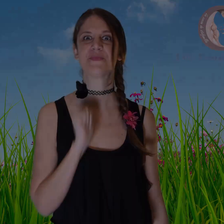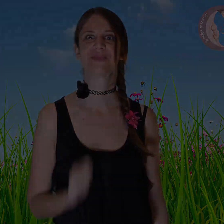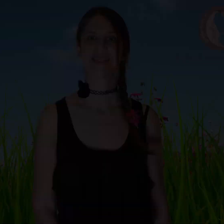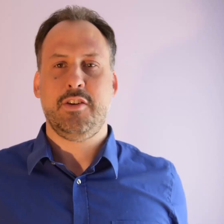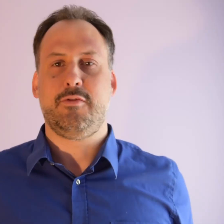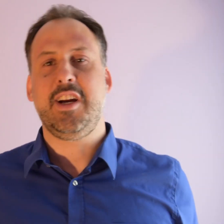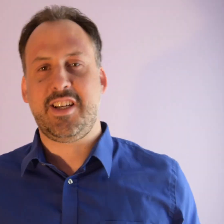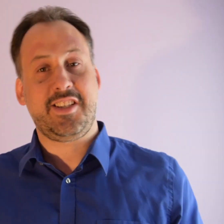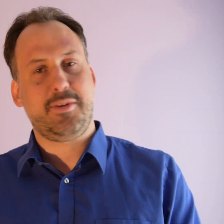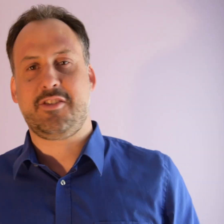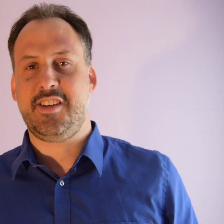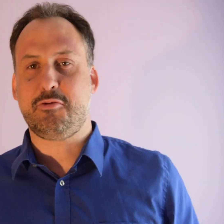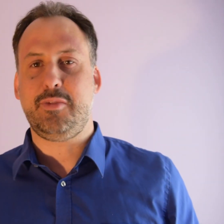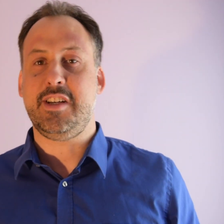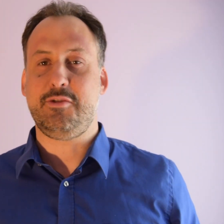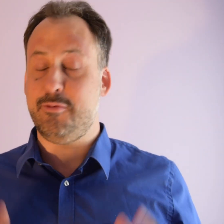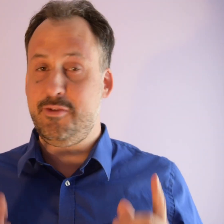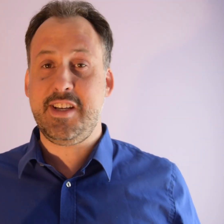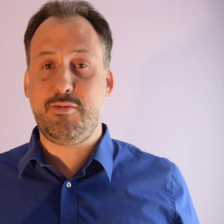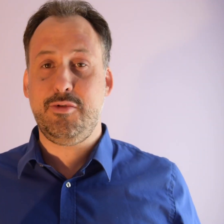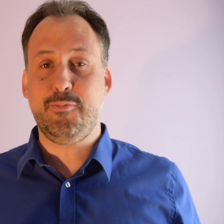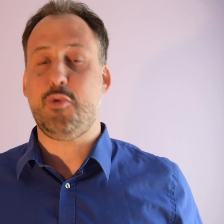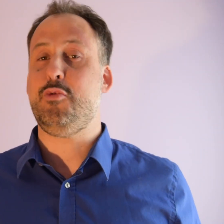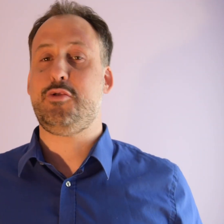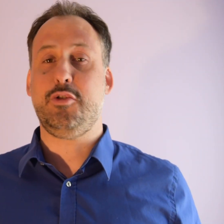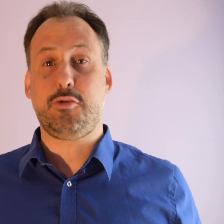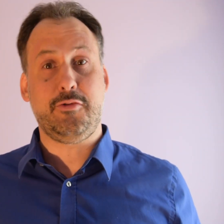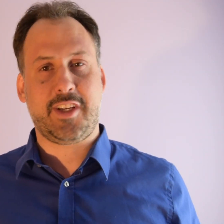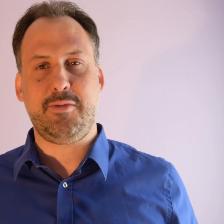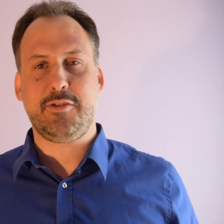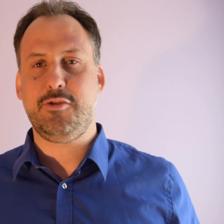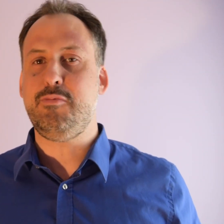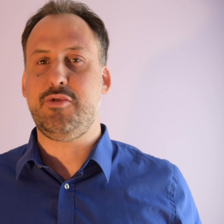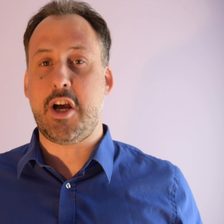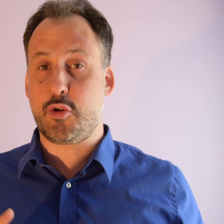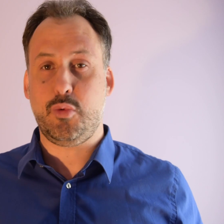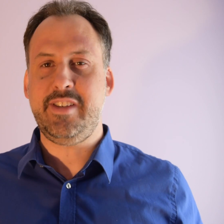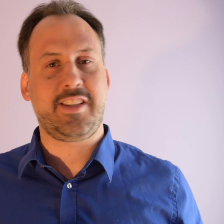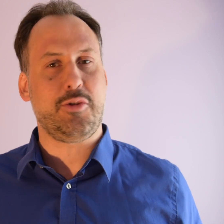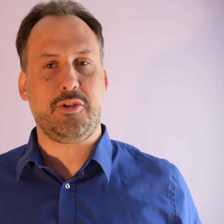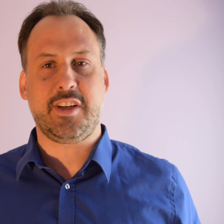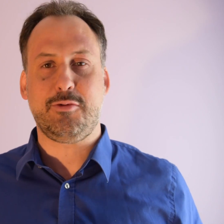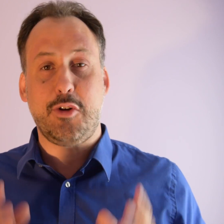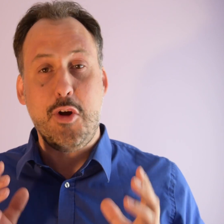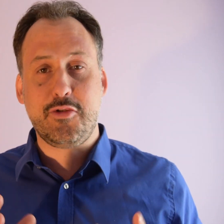voilà j'espère que cette compilation vous a plu on se retrouve très bientôt pour un cuisse qui reprendra donc l'ensemble